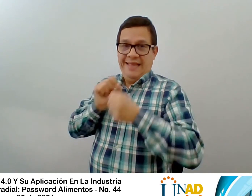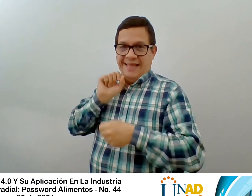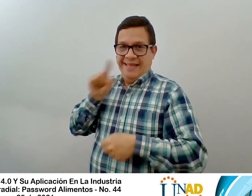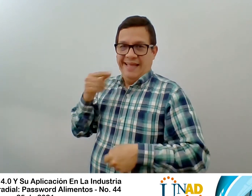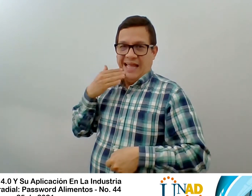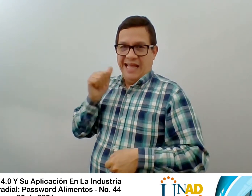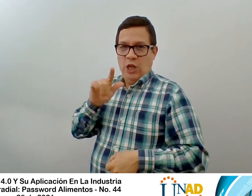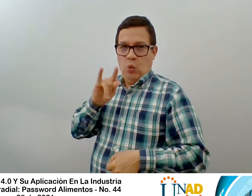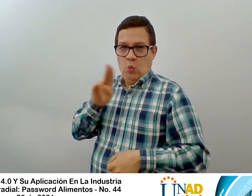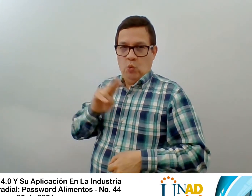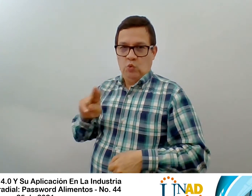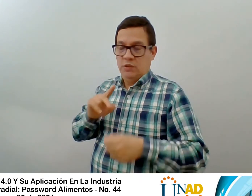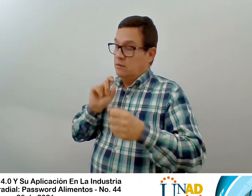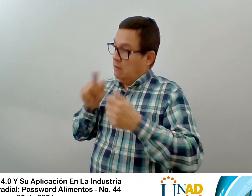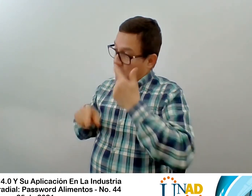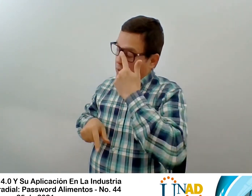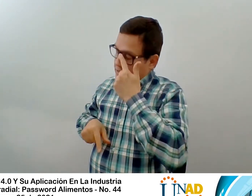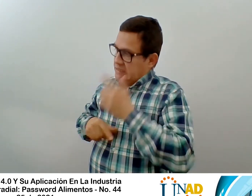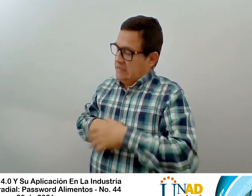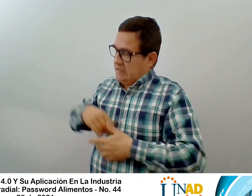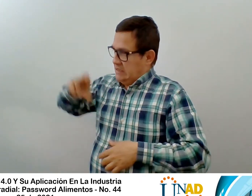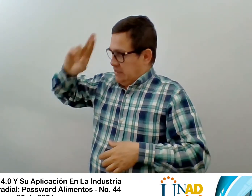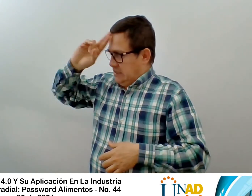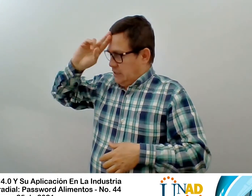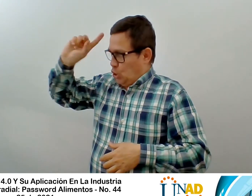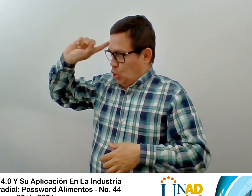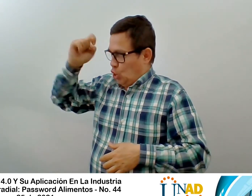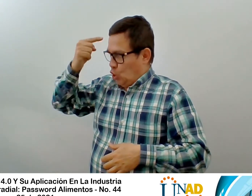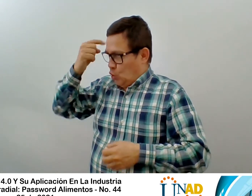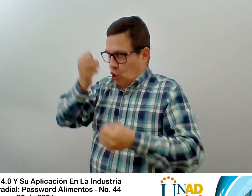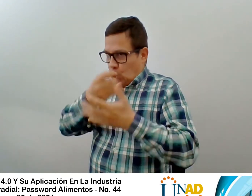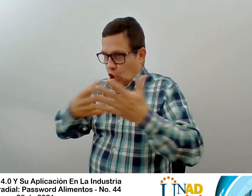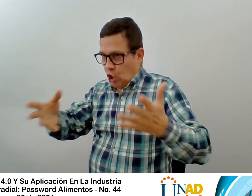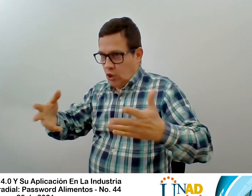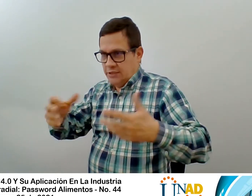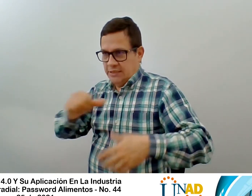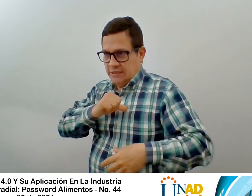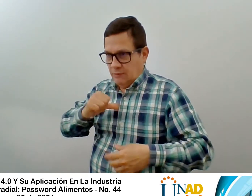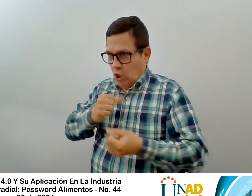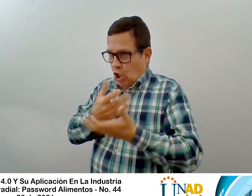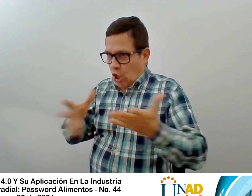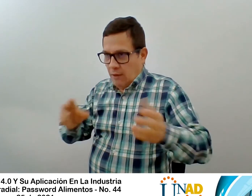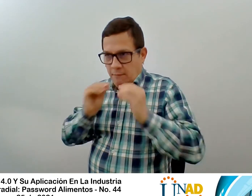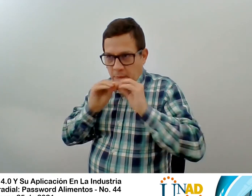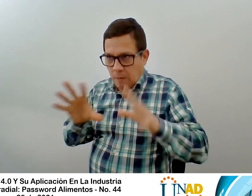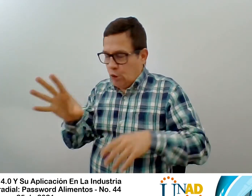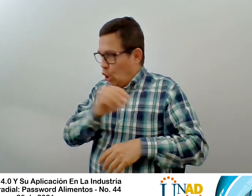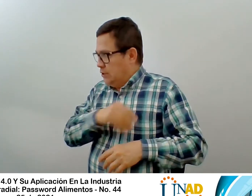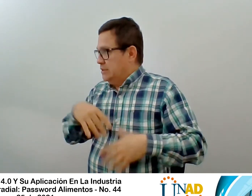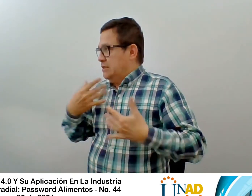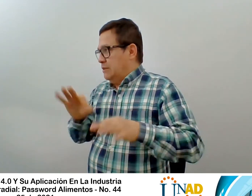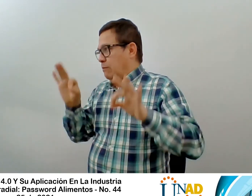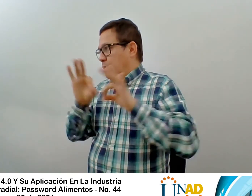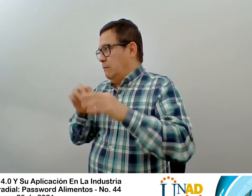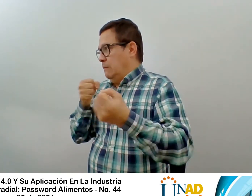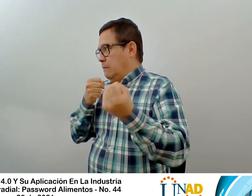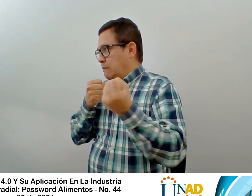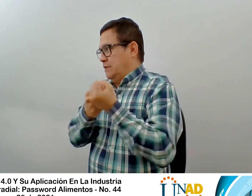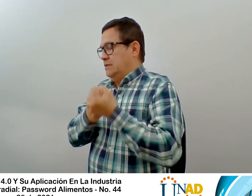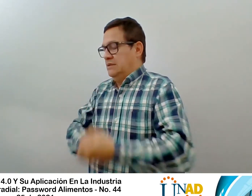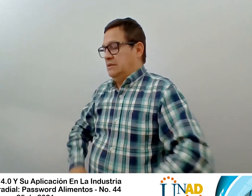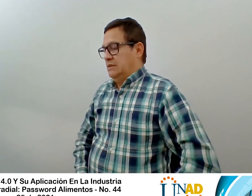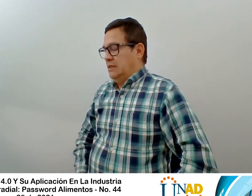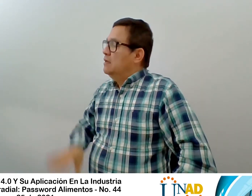apoyo desde los entes gubernamentales para la implementación de las tecnologías 4.0.